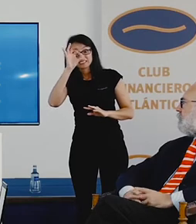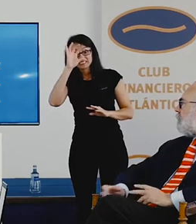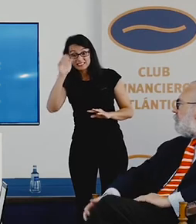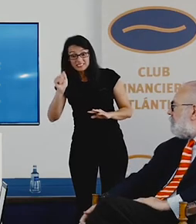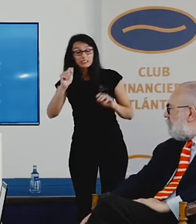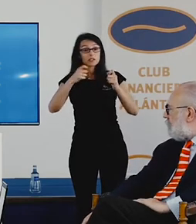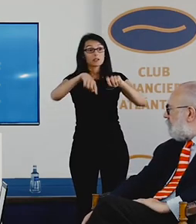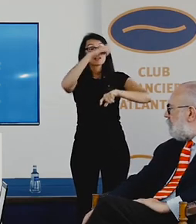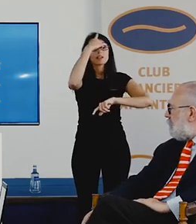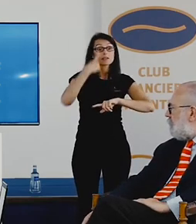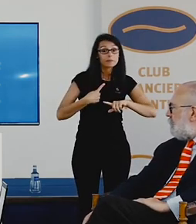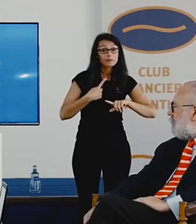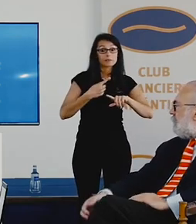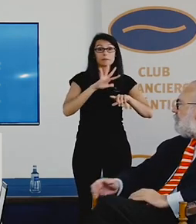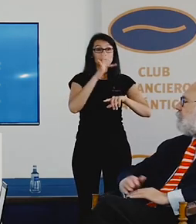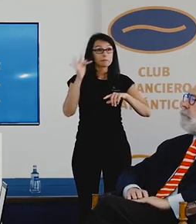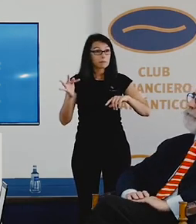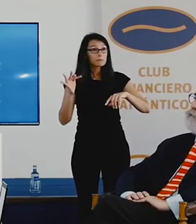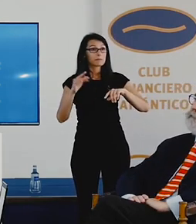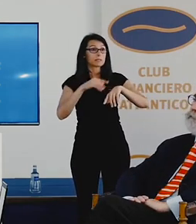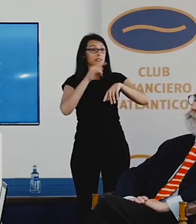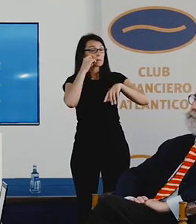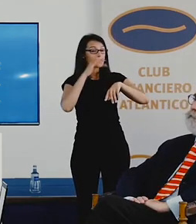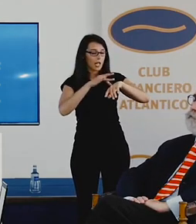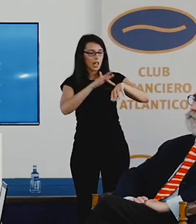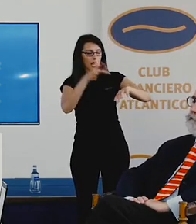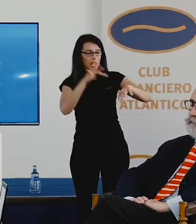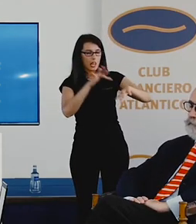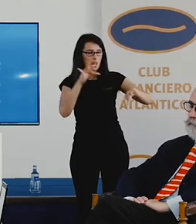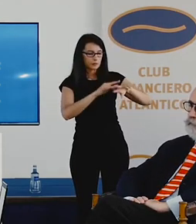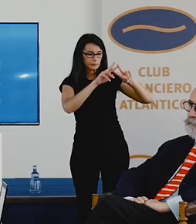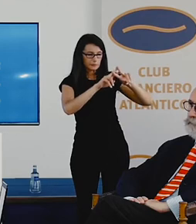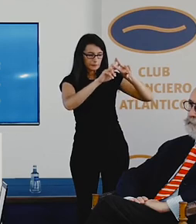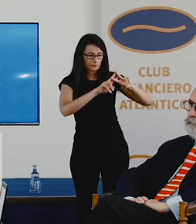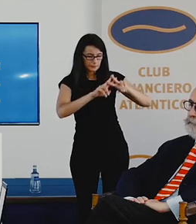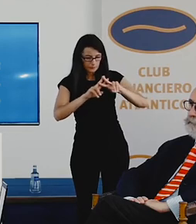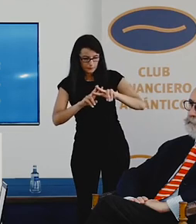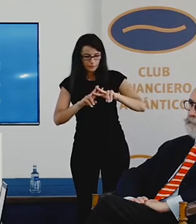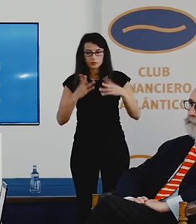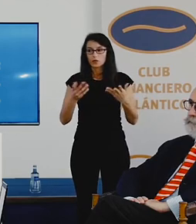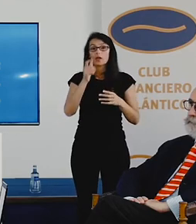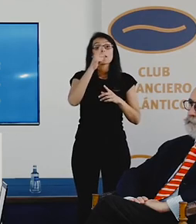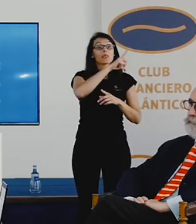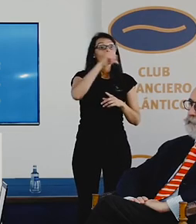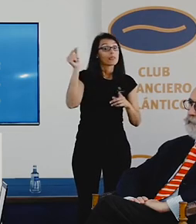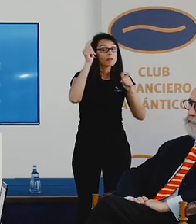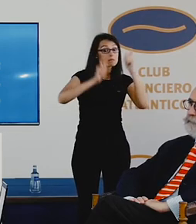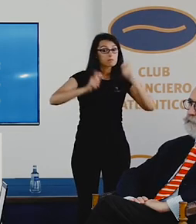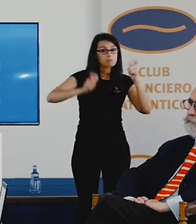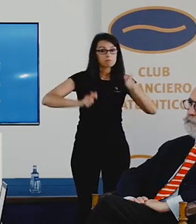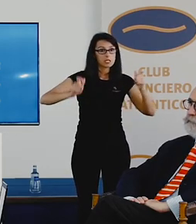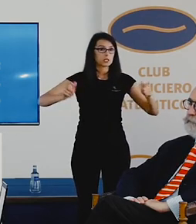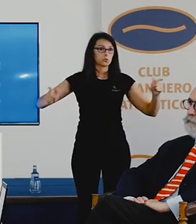y de la diferencia de potencial eléctrico en la piel las reacciones de las personas. Dicho muy mal, por ejemplo, les ponen a 100 personas una serie antes de que se estrene y